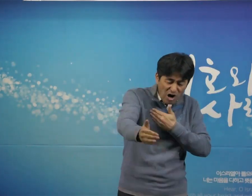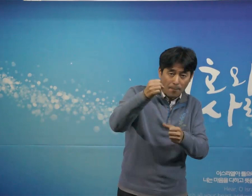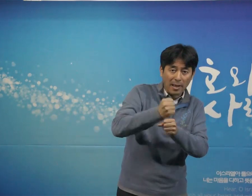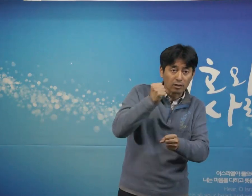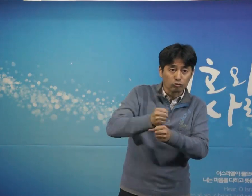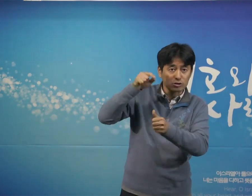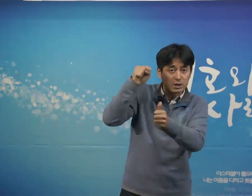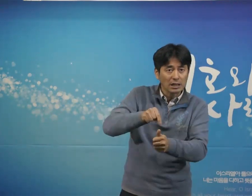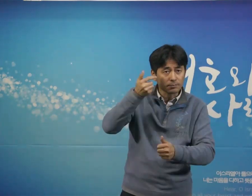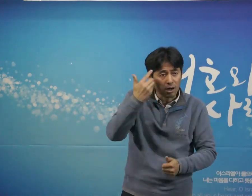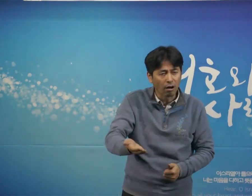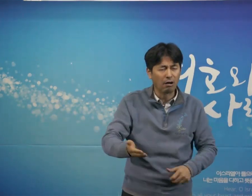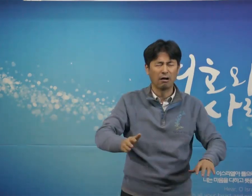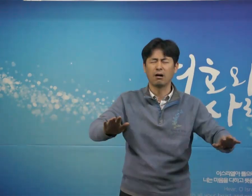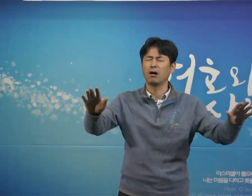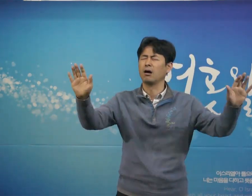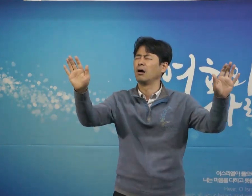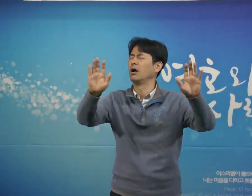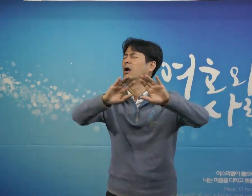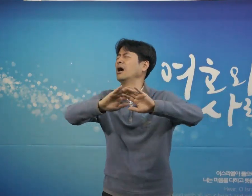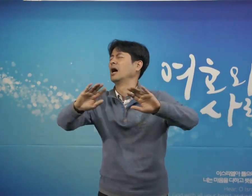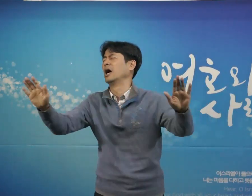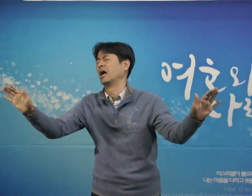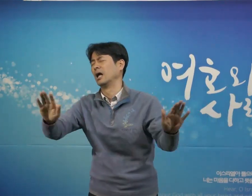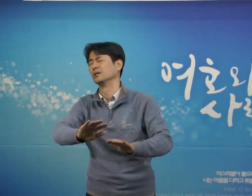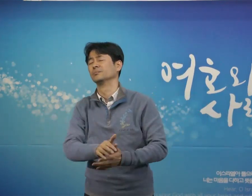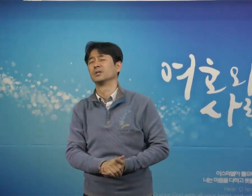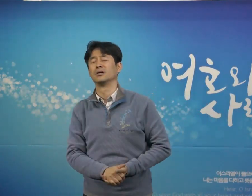해냈습니까? 하나님께서 멀어지게 만든 것이 아닙니다.